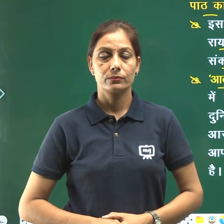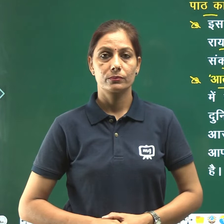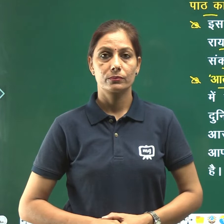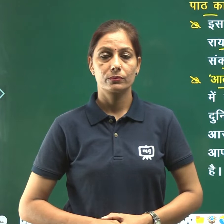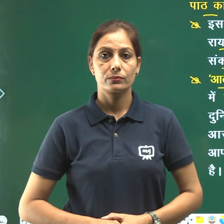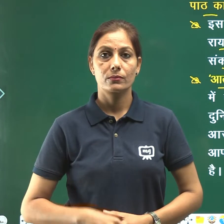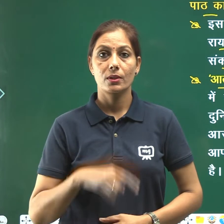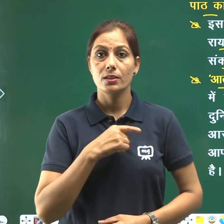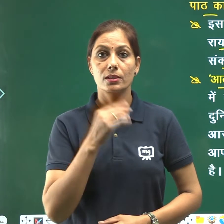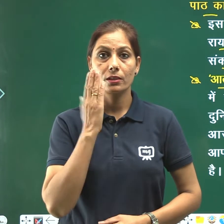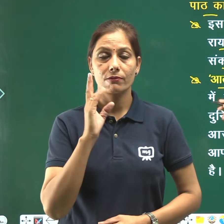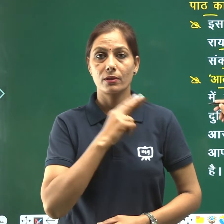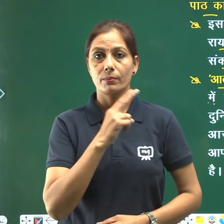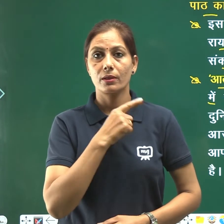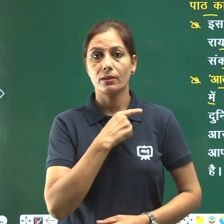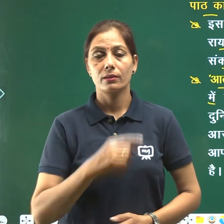आत्मपरिचय नामक कविता में